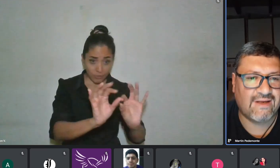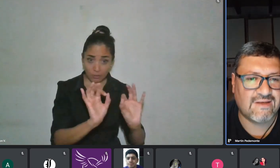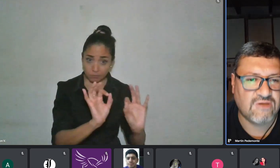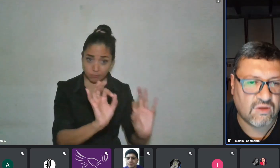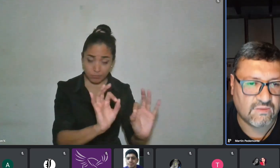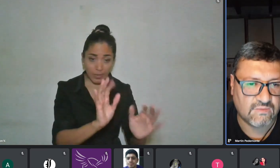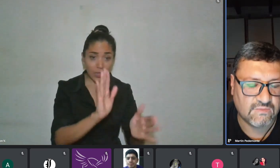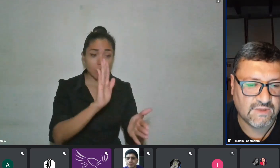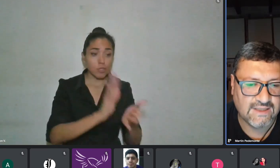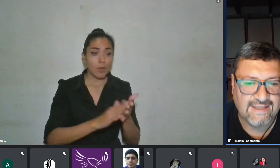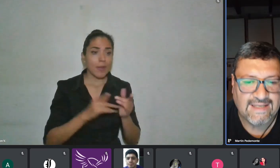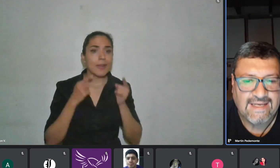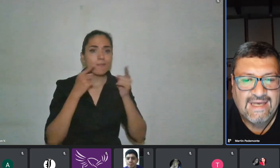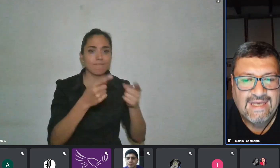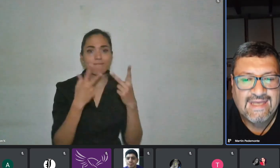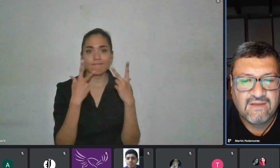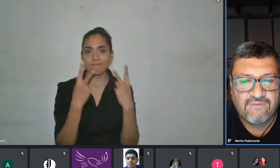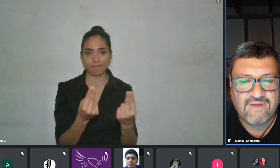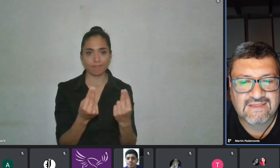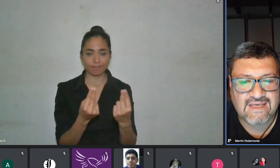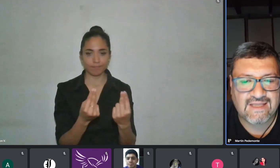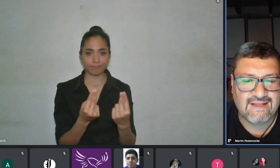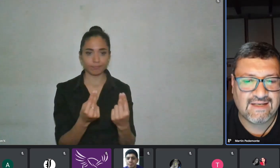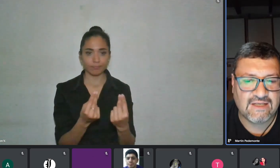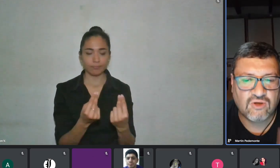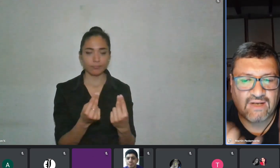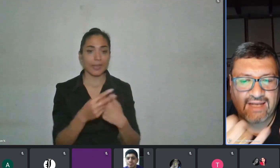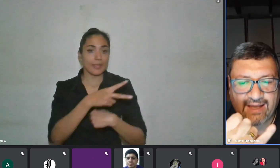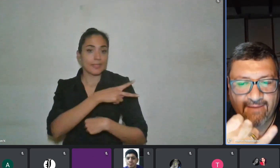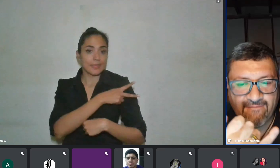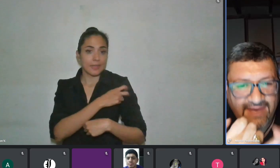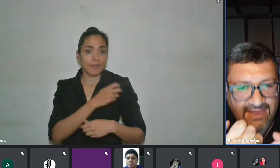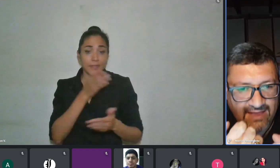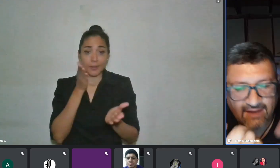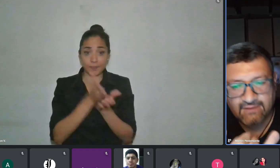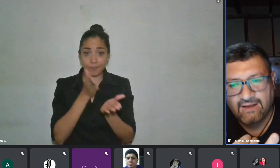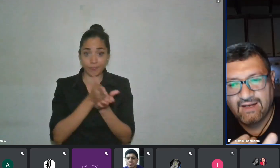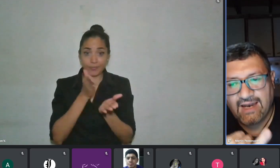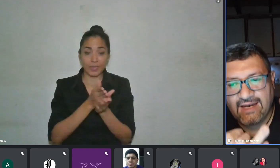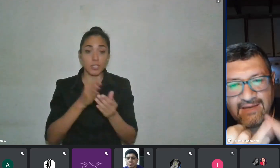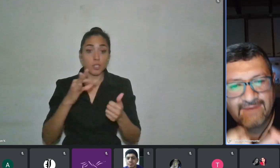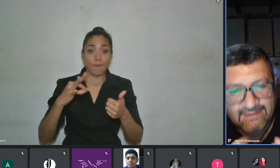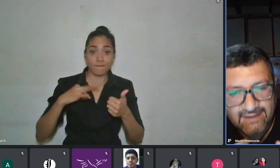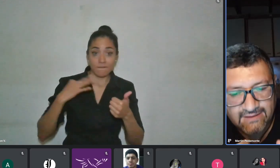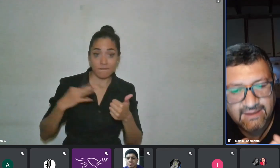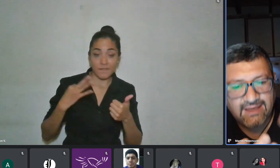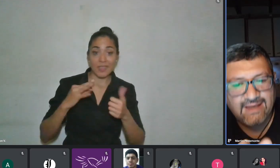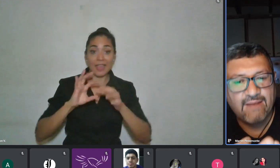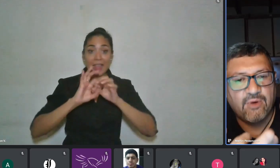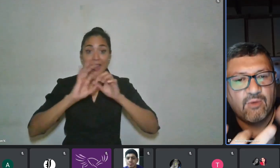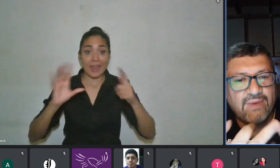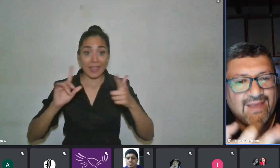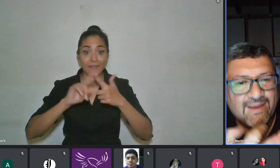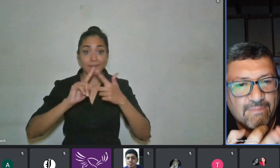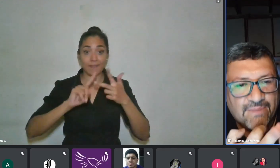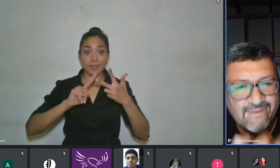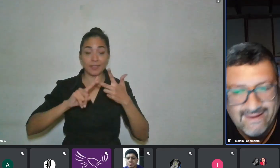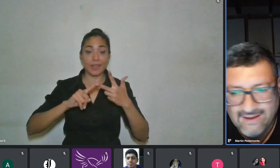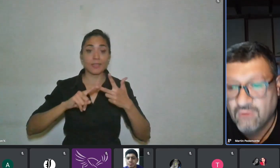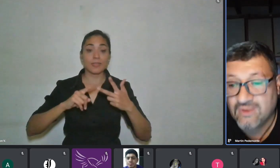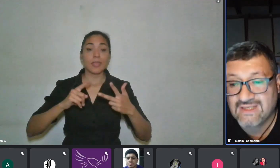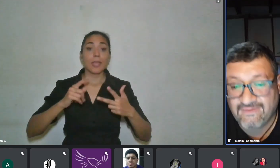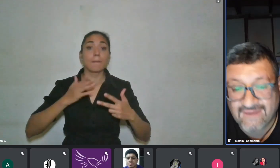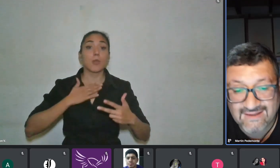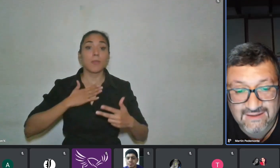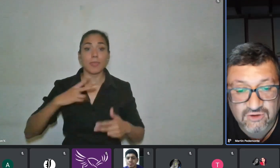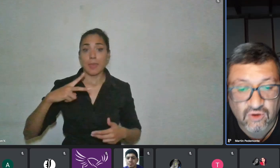de no agresión y en defensa del derecho a la vida, la libertad y la propiedad privada.